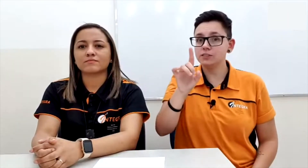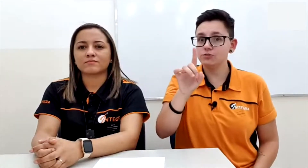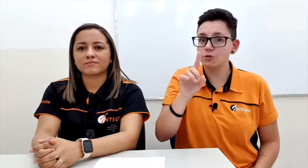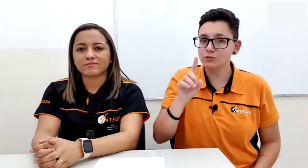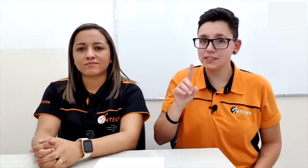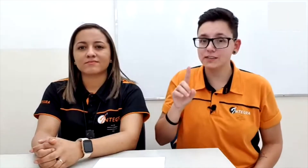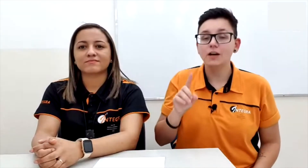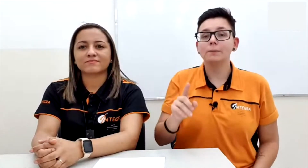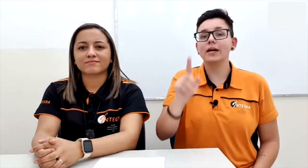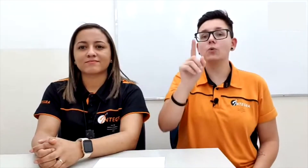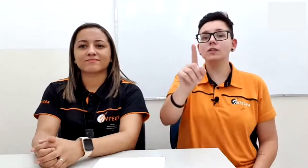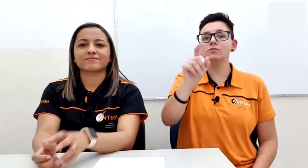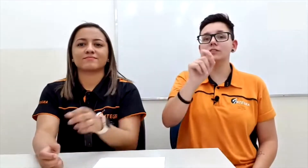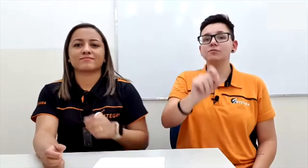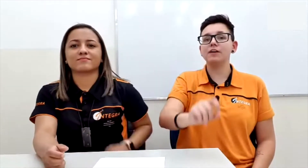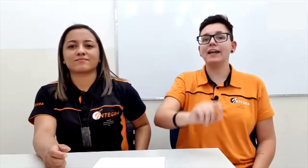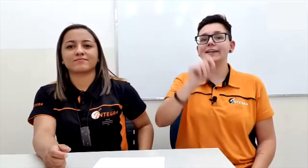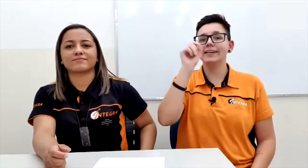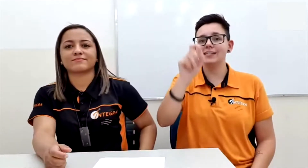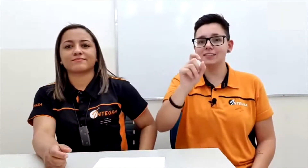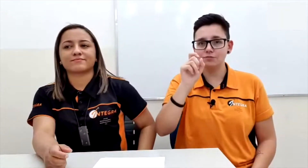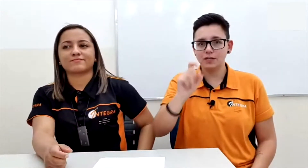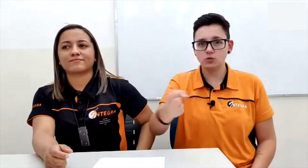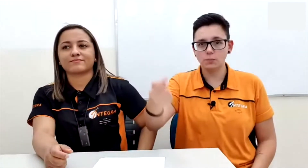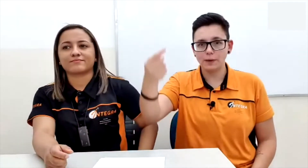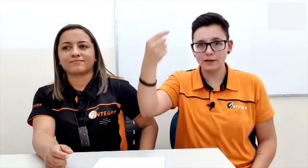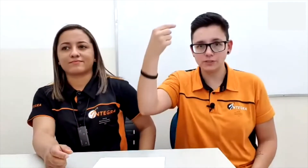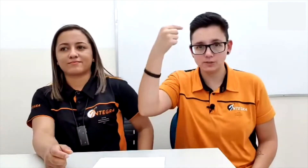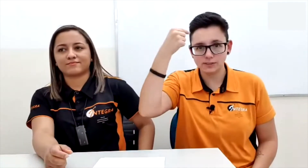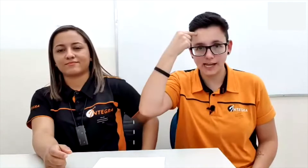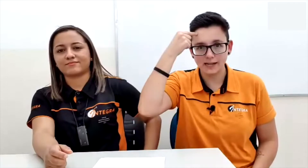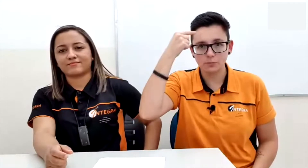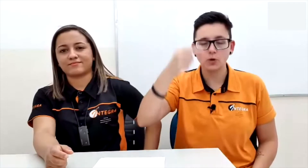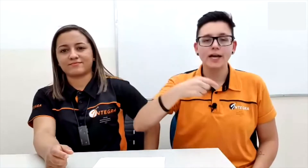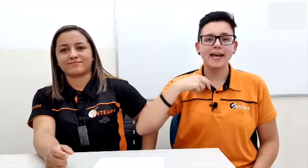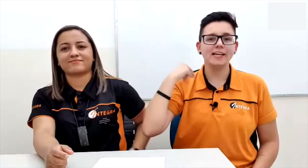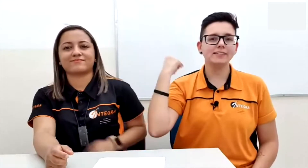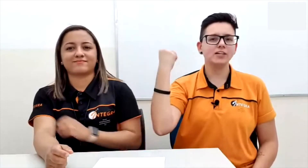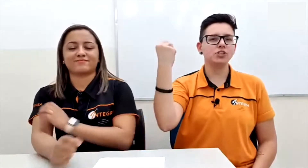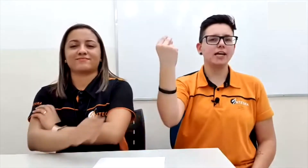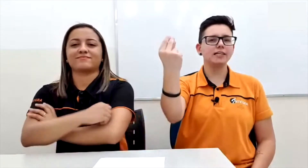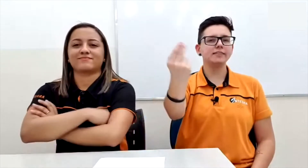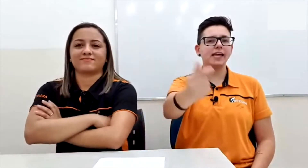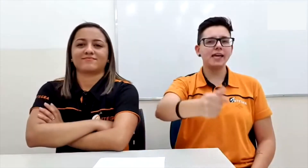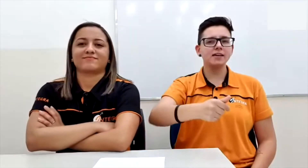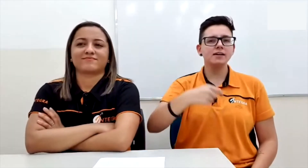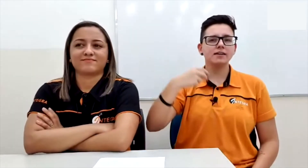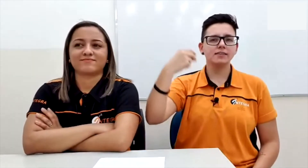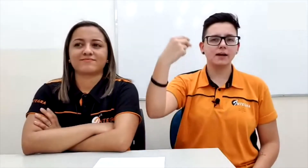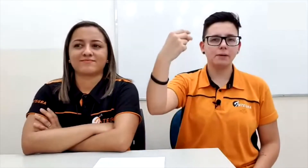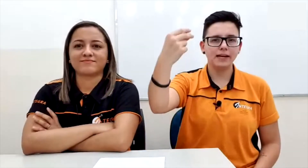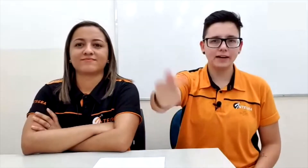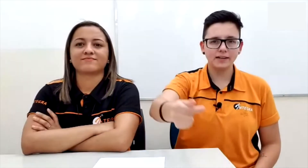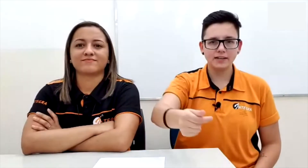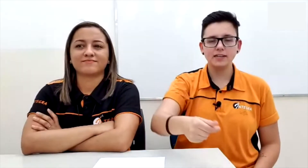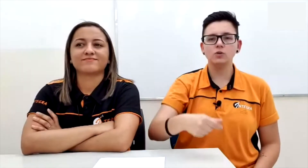vou conseguir. Porque quando você fala desafiador para o seu cérebro, ele entende que ele tem que trabalhar naquilo